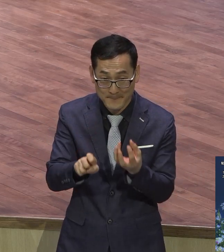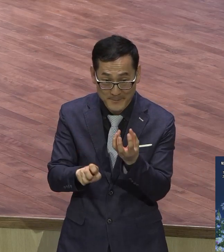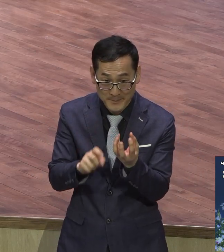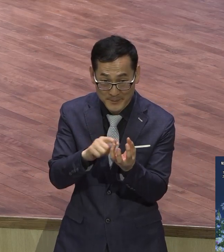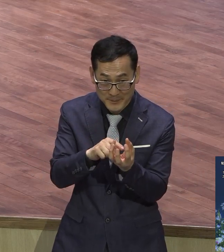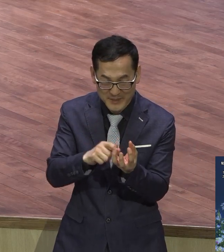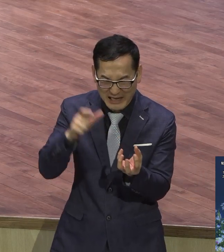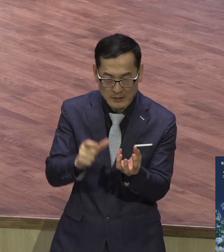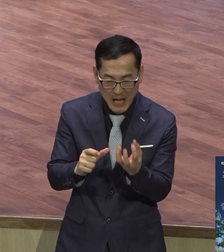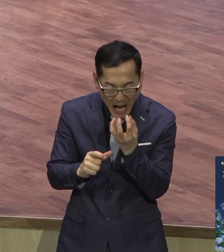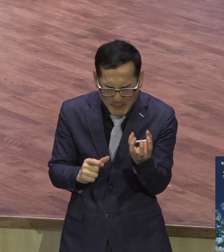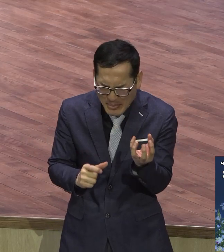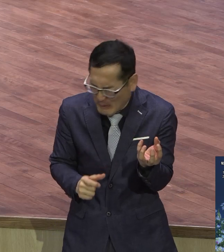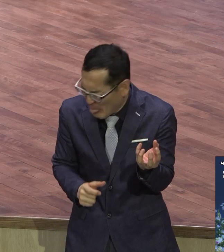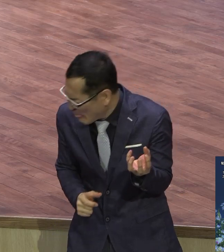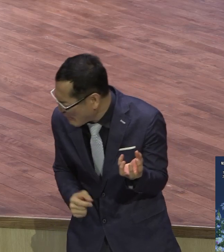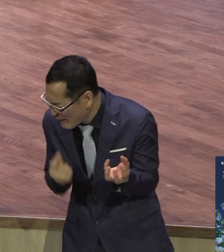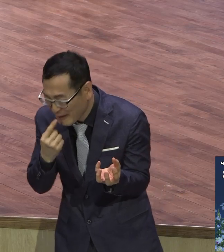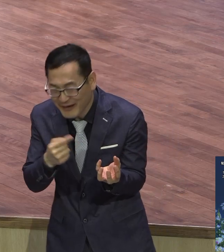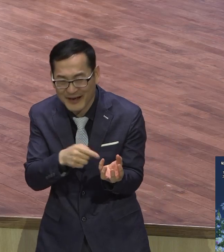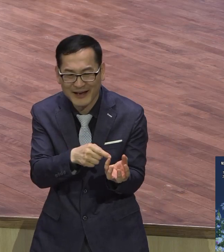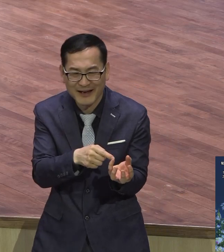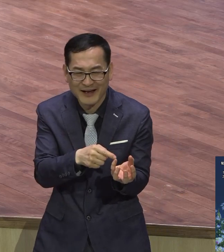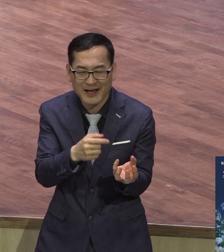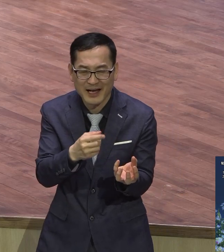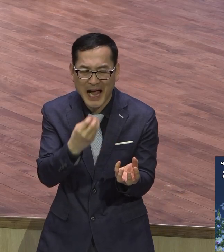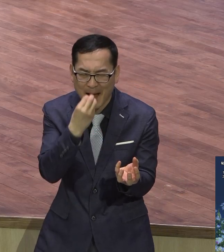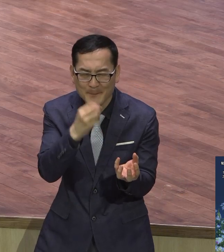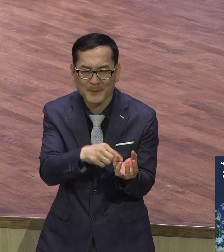땡감이다. 그랬어요. 떫은 땡감이